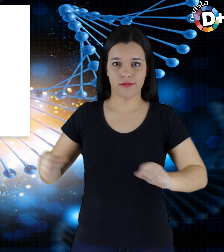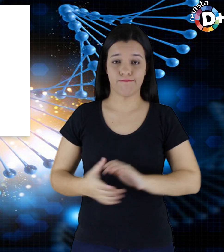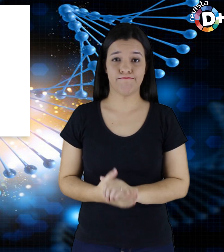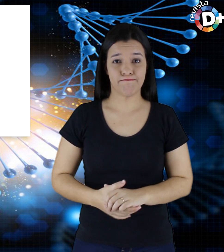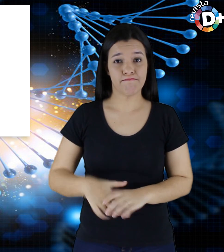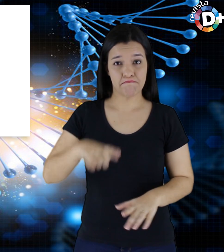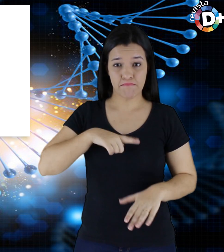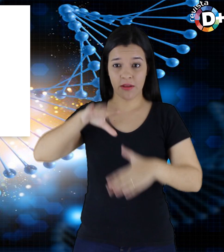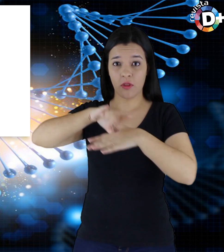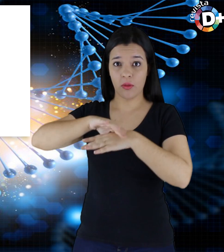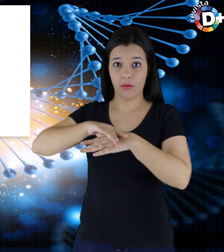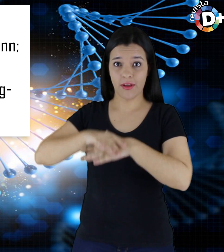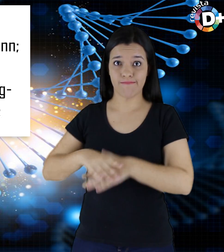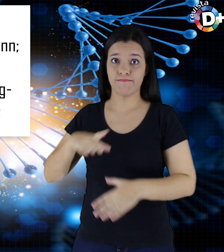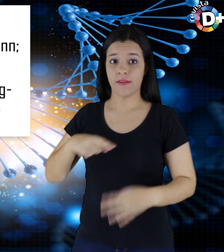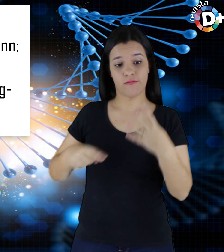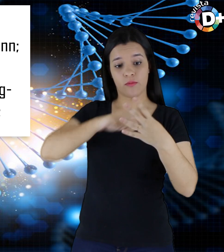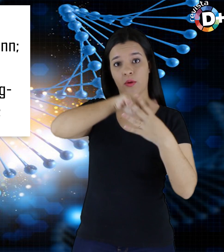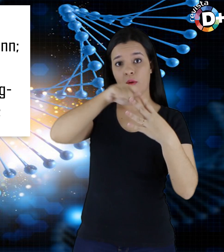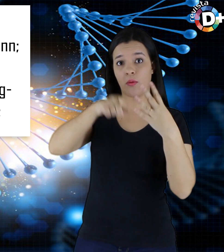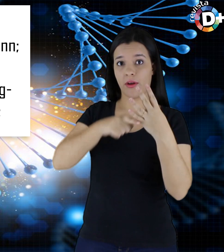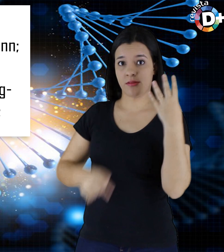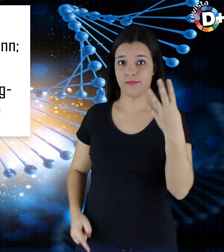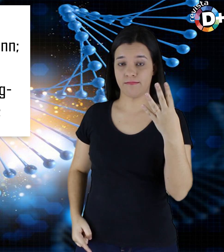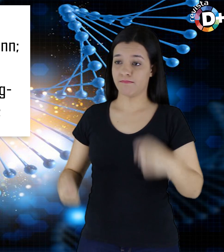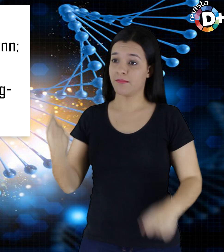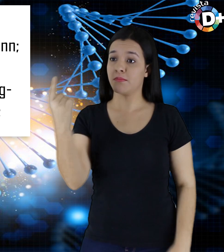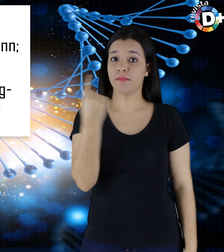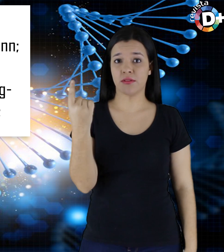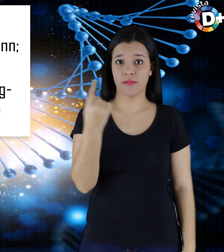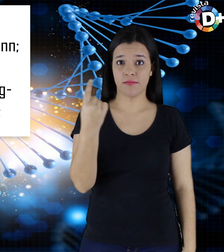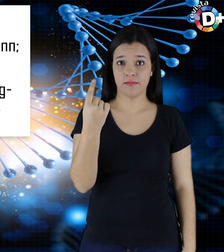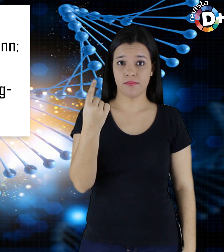Dividida em quatro tipos: 1. Doença de